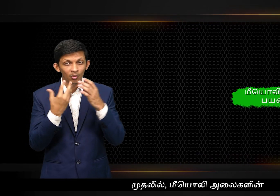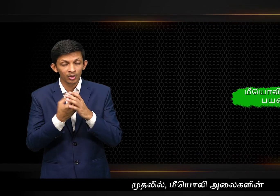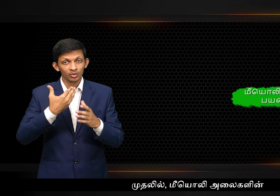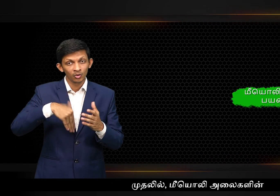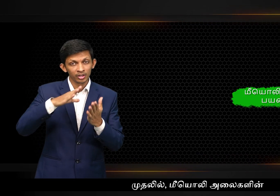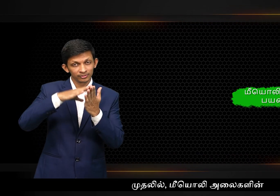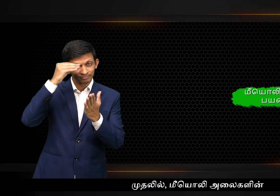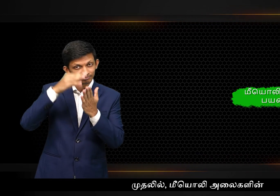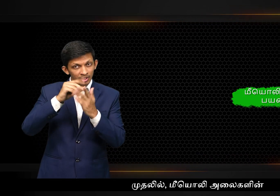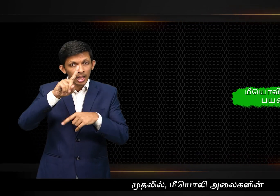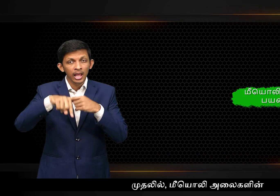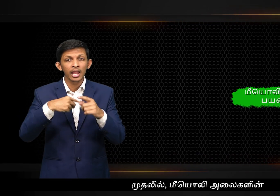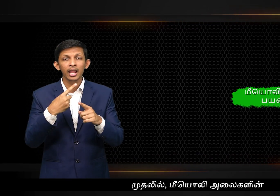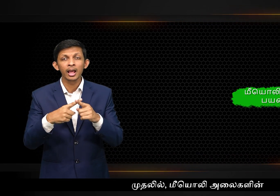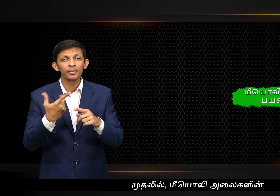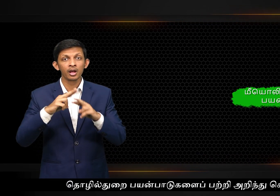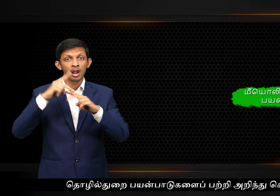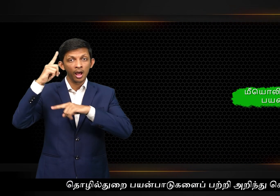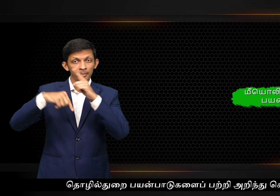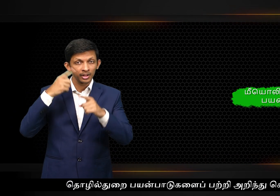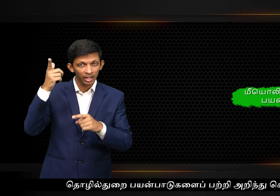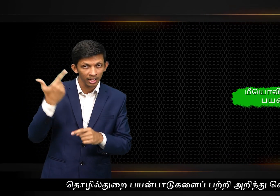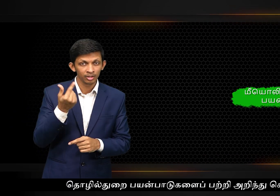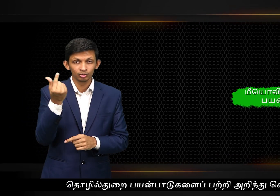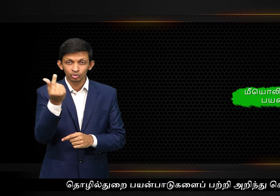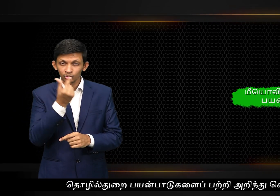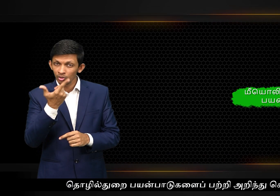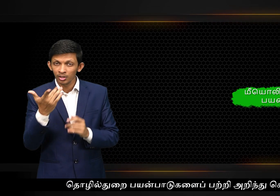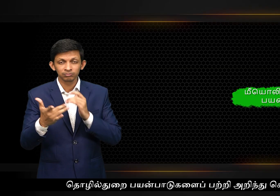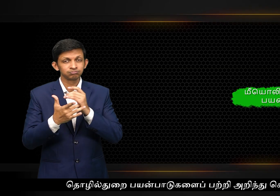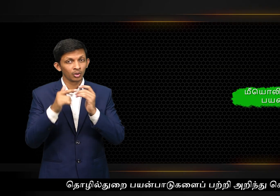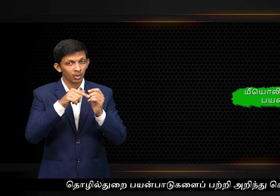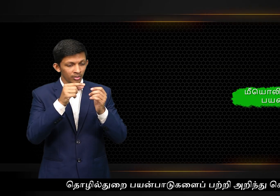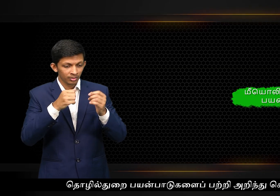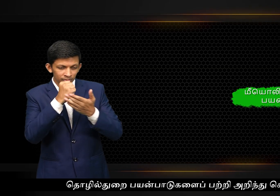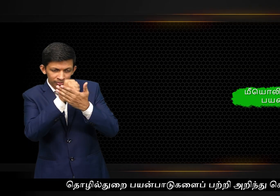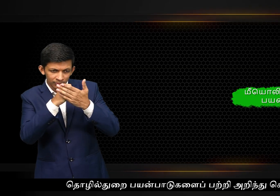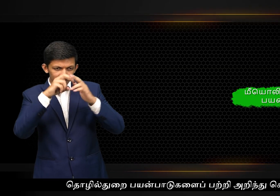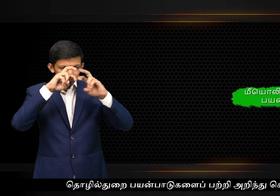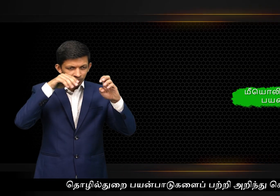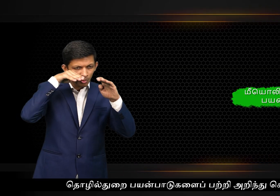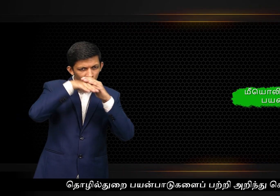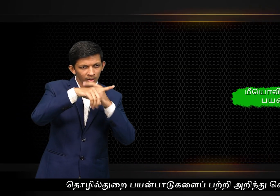முதலில் மீயொலி அலைகளின் தொழில்துறை பயன்பாடுகளை பற்றி அறிந்து கொள்வோம்.